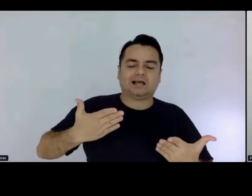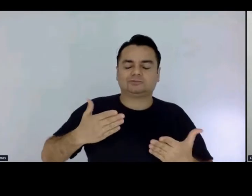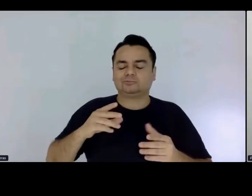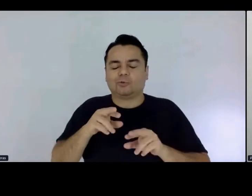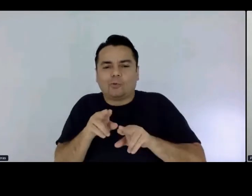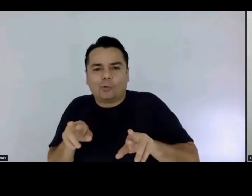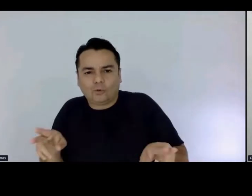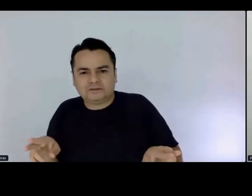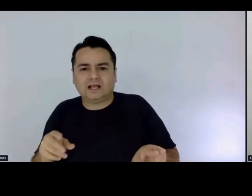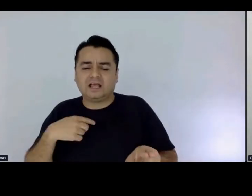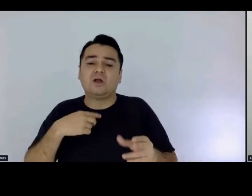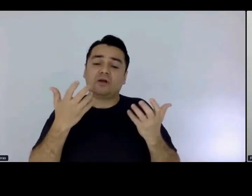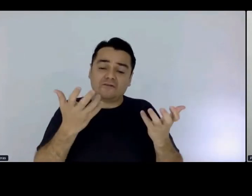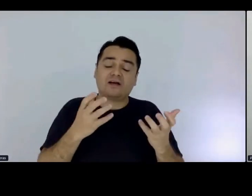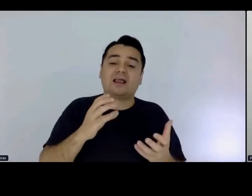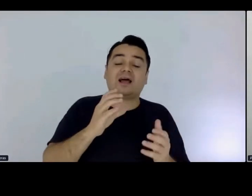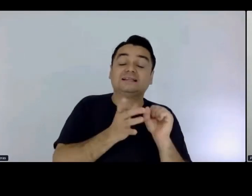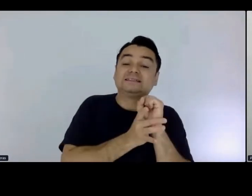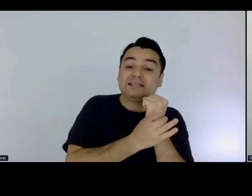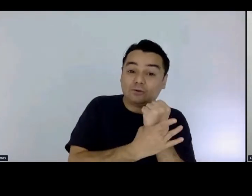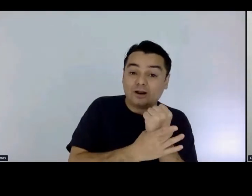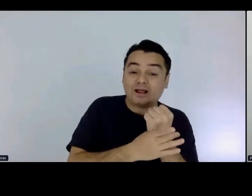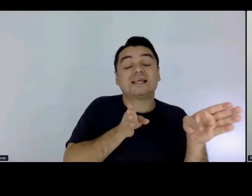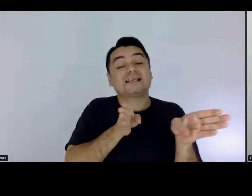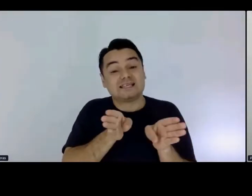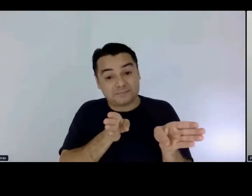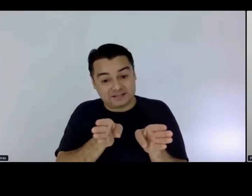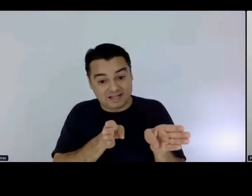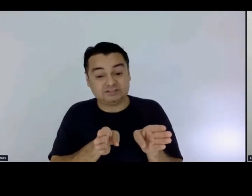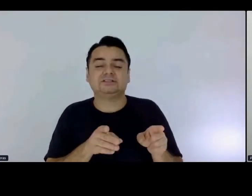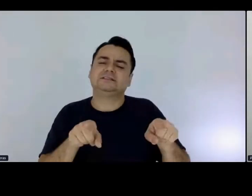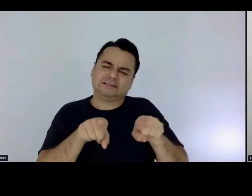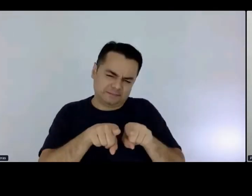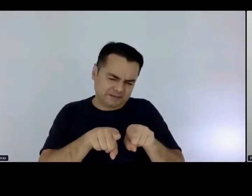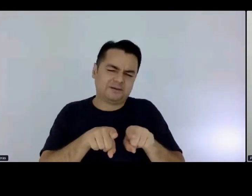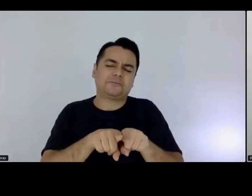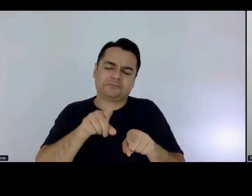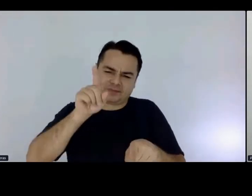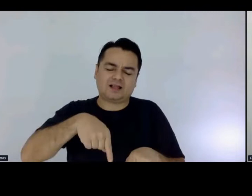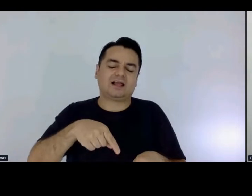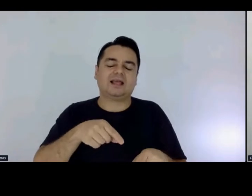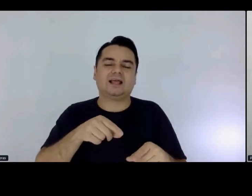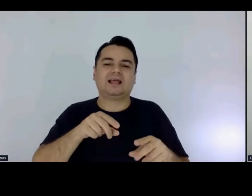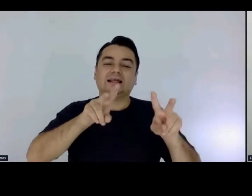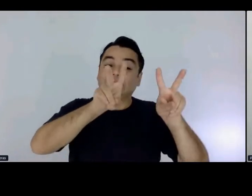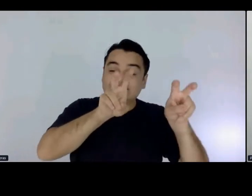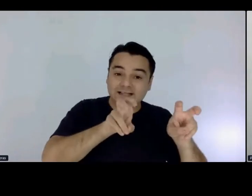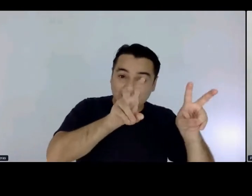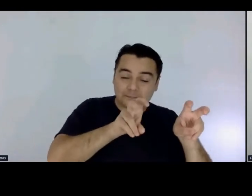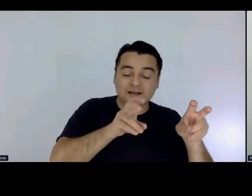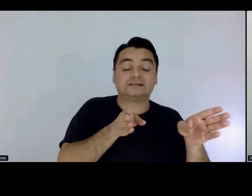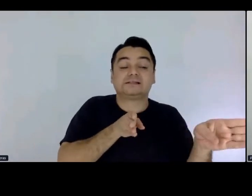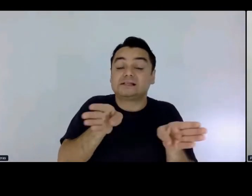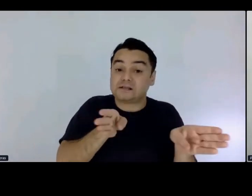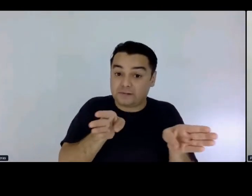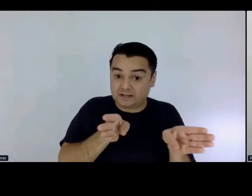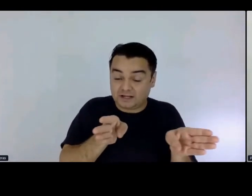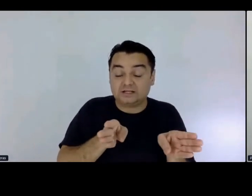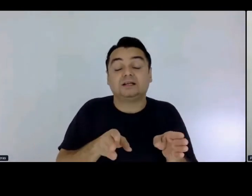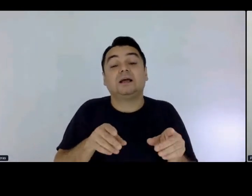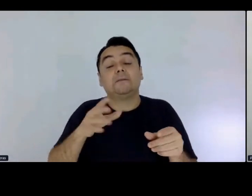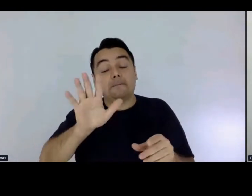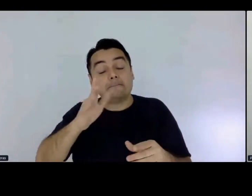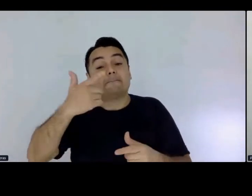falar sobre conformidade, segurança e acessibilidade, que também é sobre a questão de acessibilidade, e eu